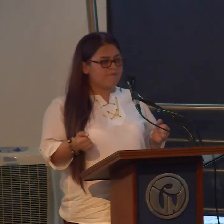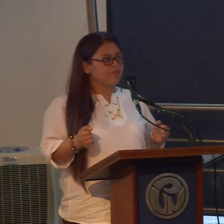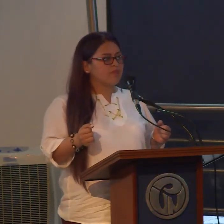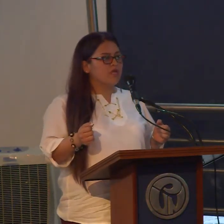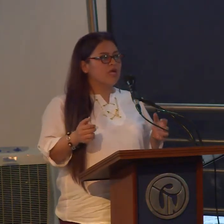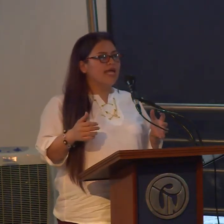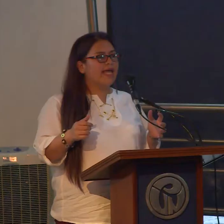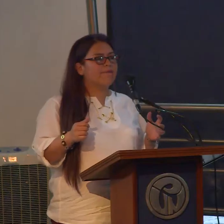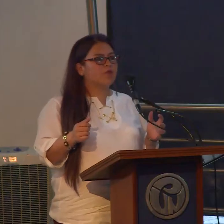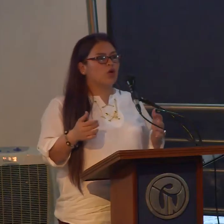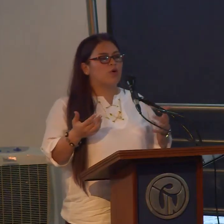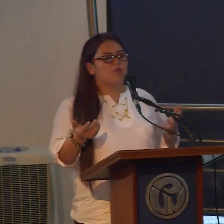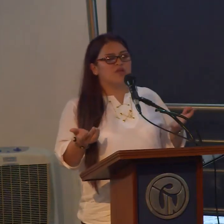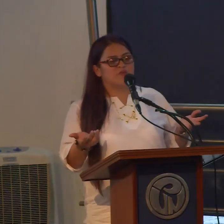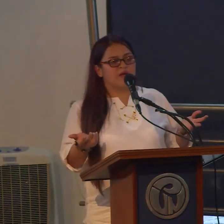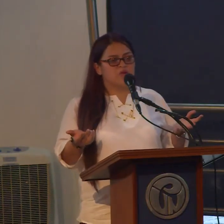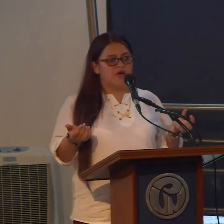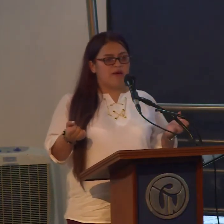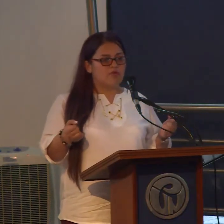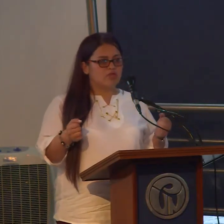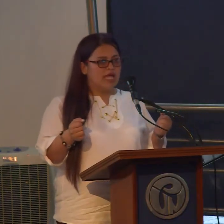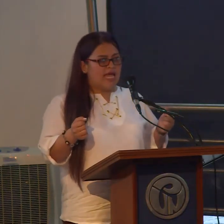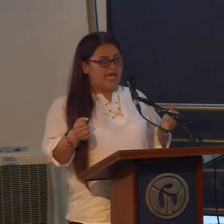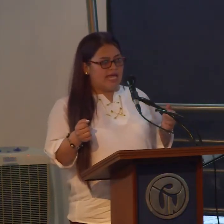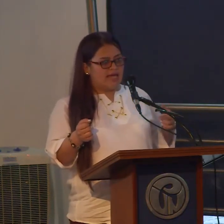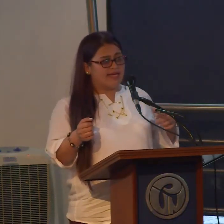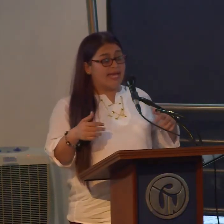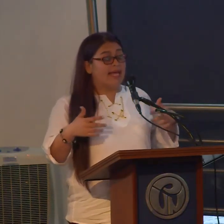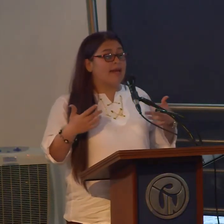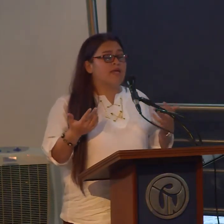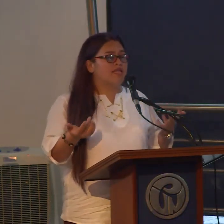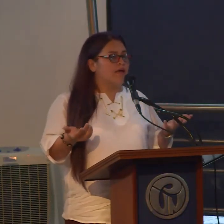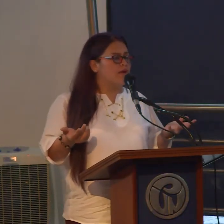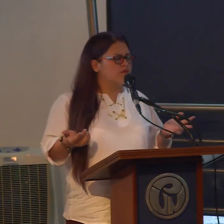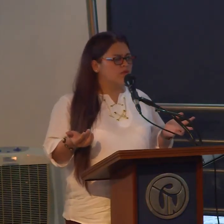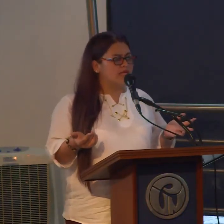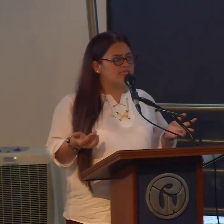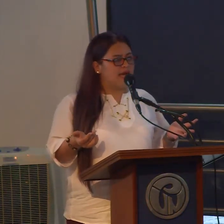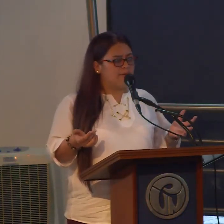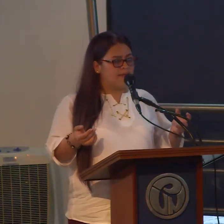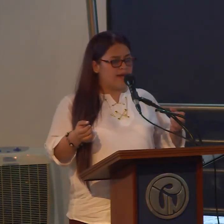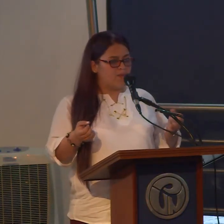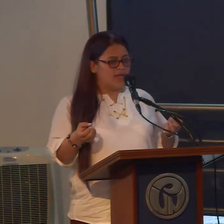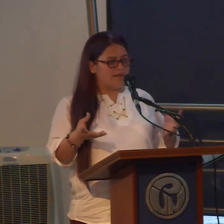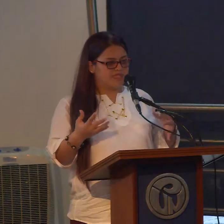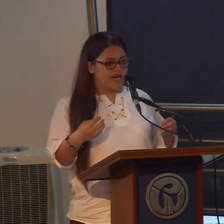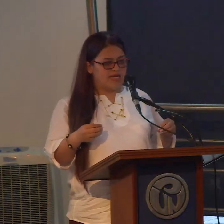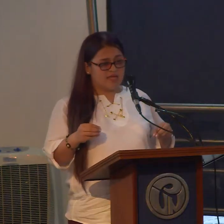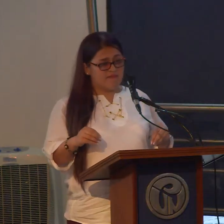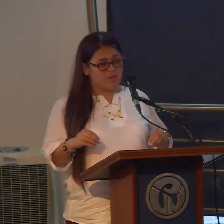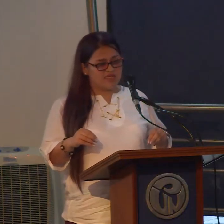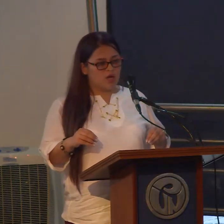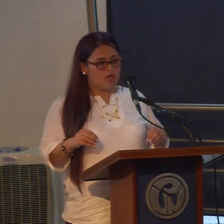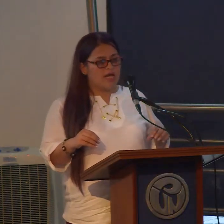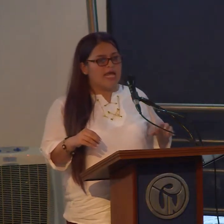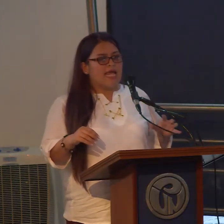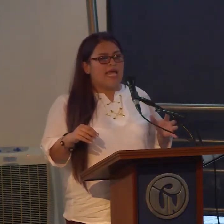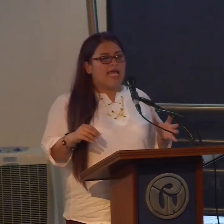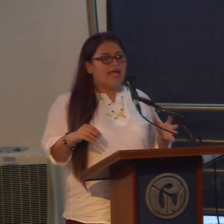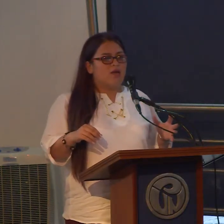teórica, como grupo nos preguntábamos qué herramienta íbamos a utilizar para poder abstraer esa